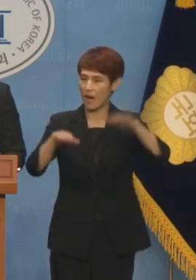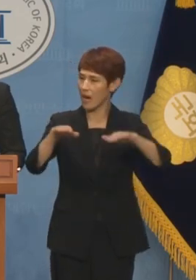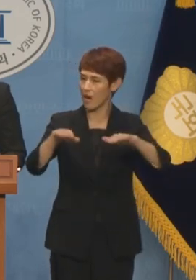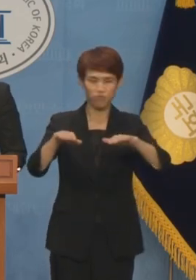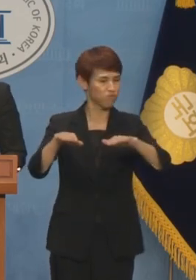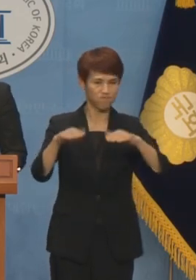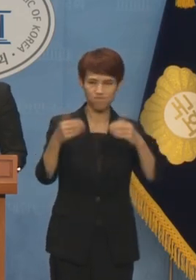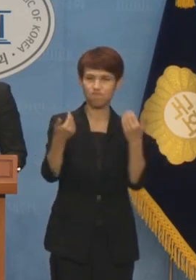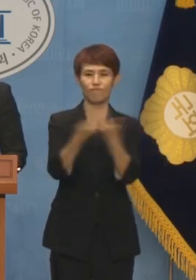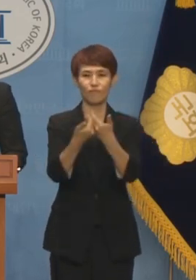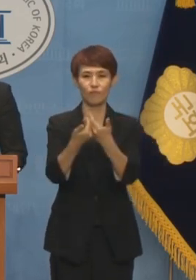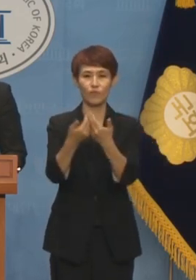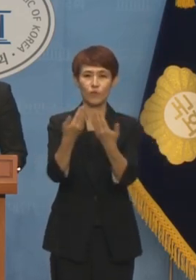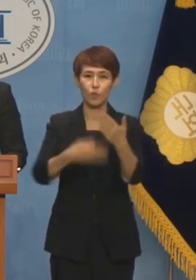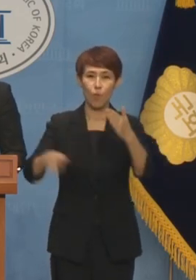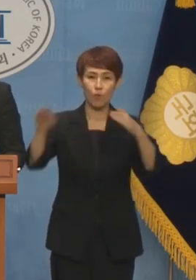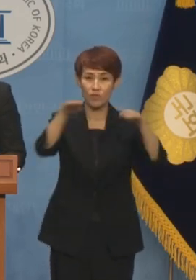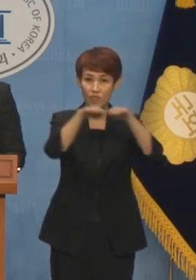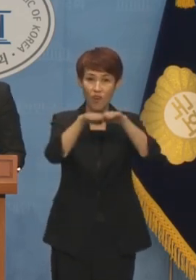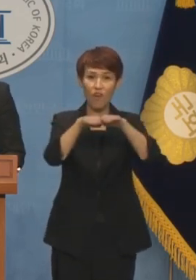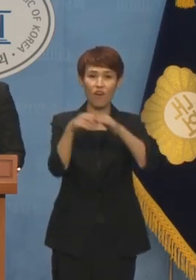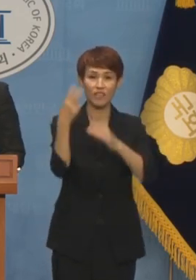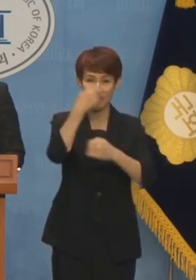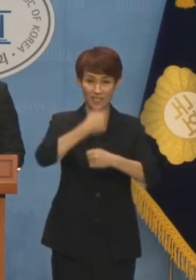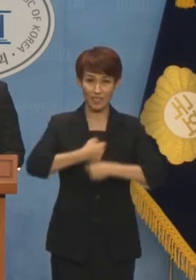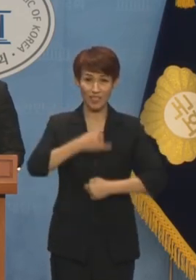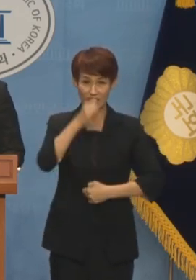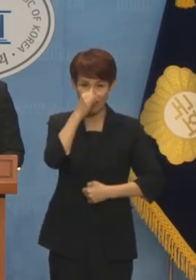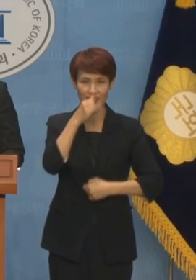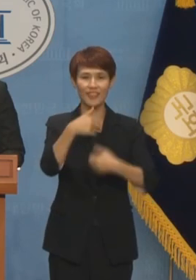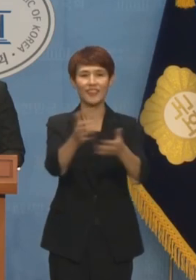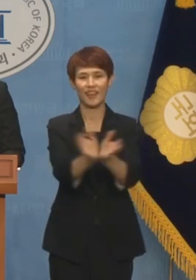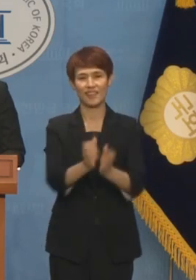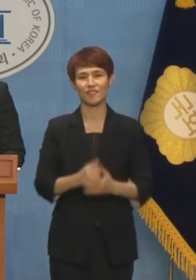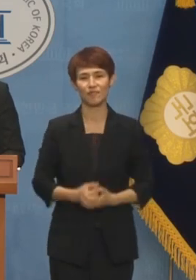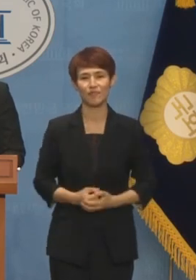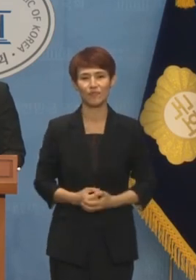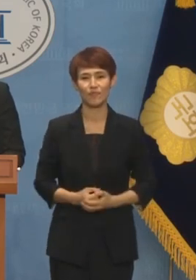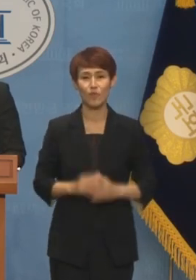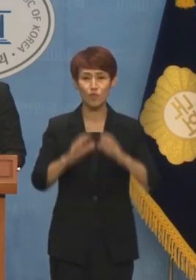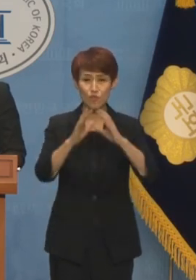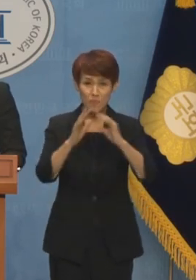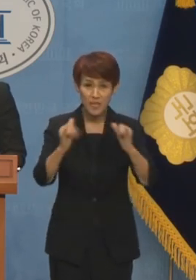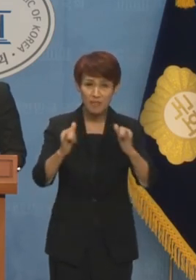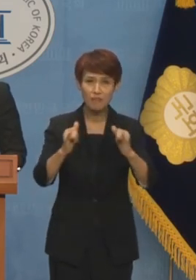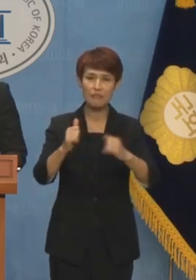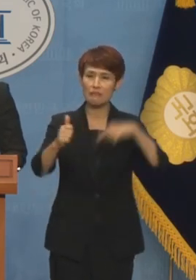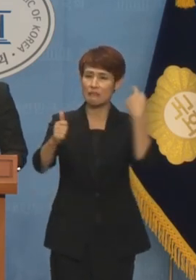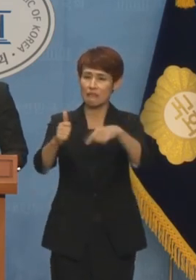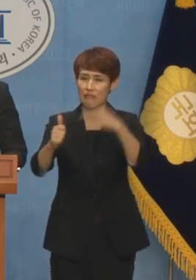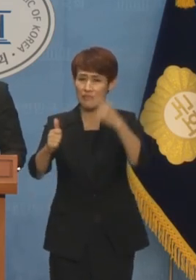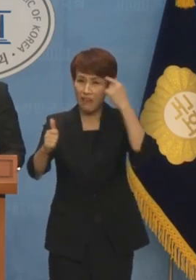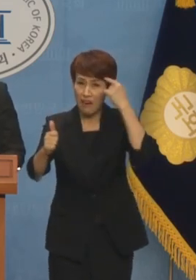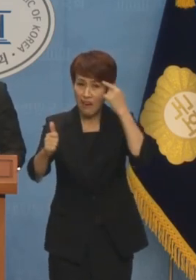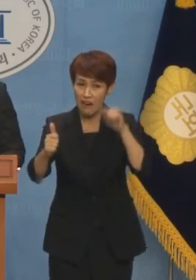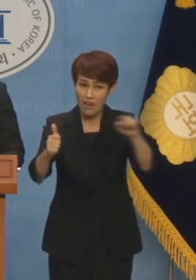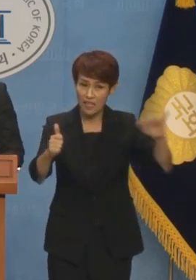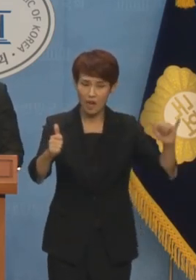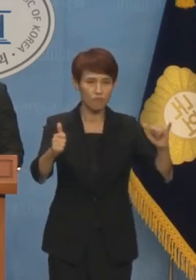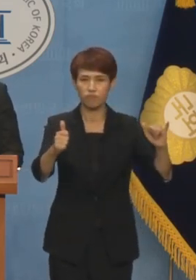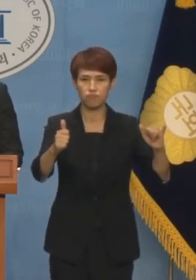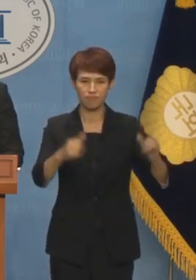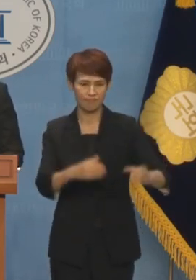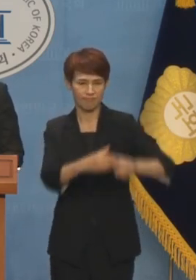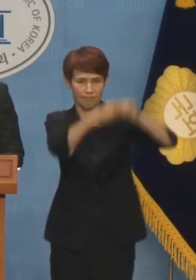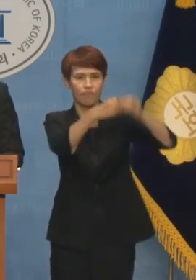맞서고 공정을 지키는 정당이라고 말입니다. 저는 국민을 함부로 가르치려 드는 이들과 두려움 없이